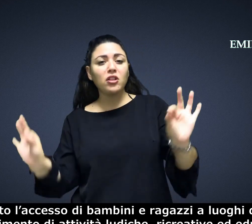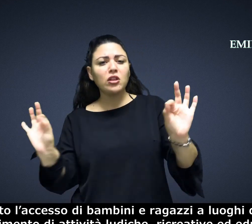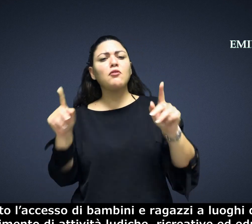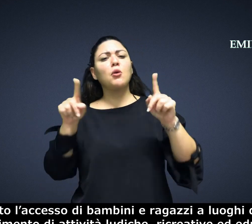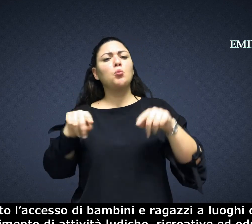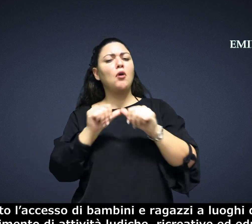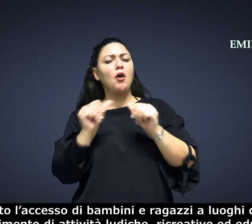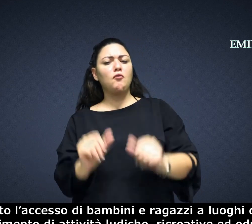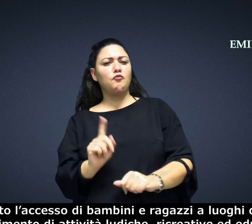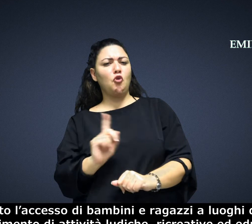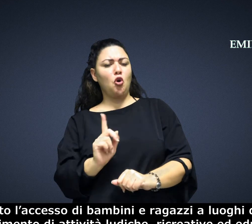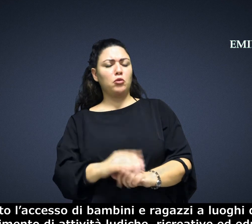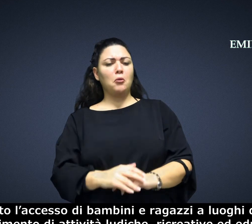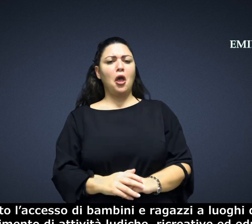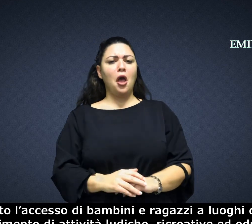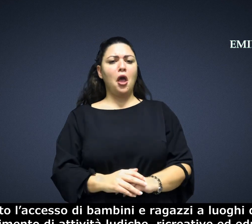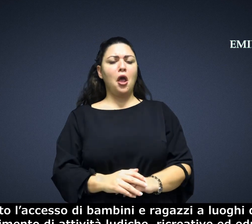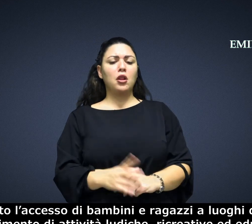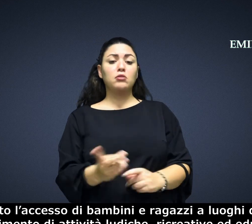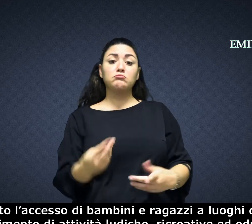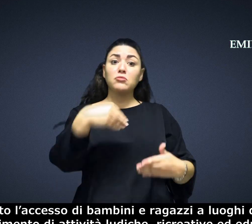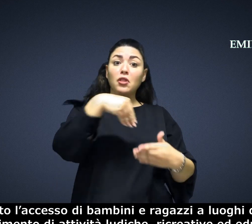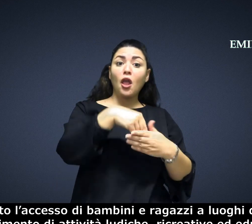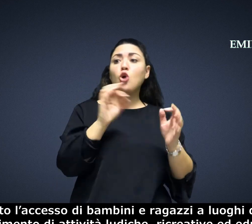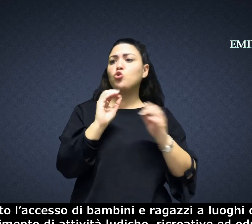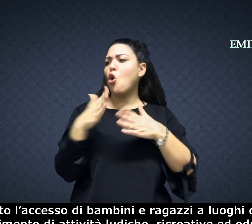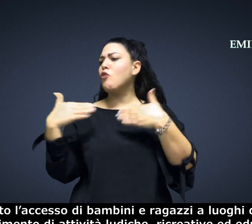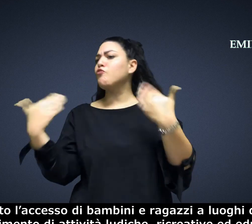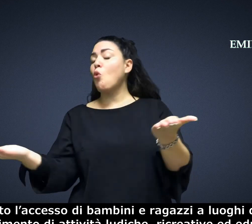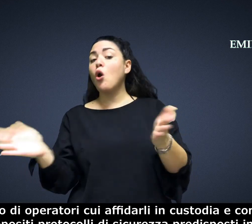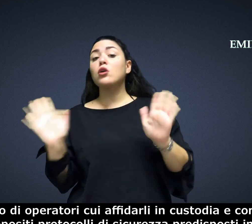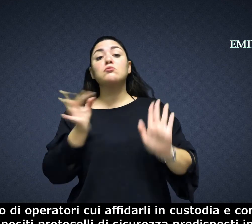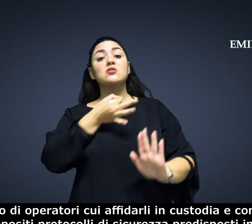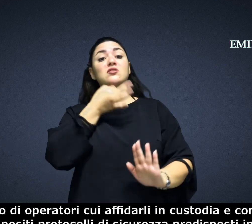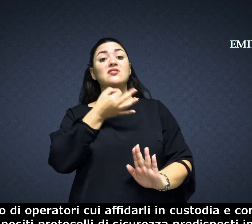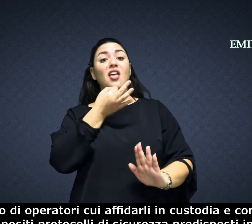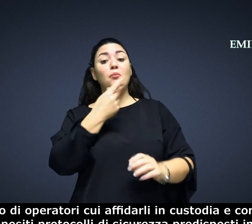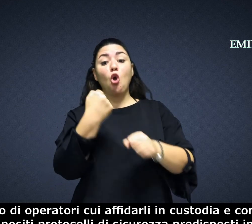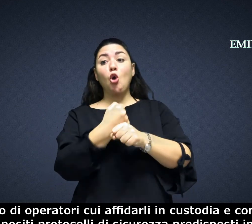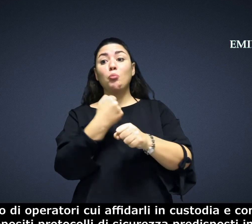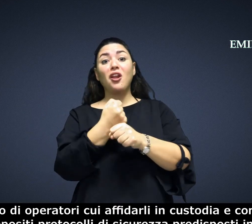con l'ausilio di operatori cui affidarli in custodia e con obbligo di adottare appositi protocolli di